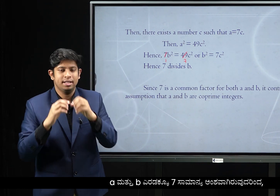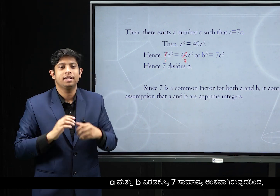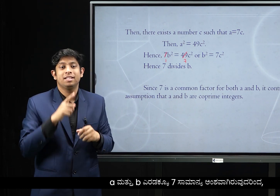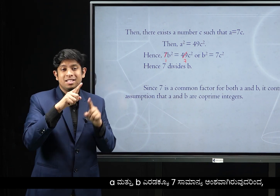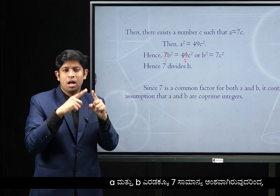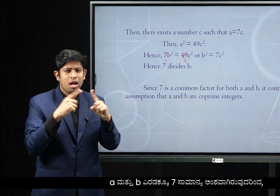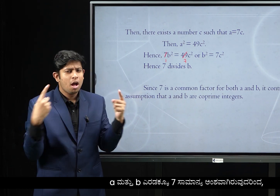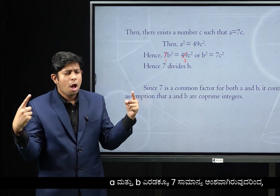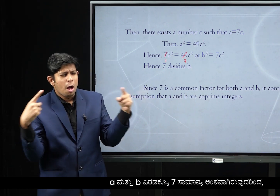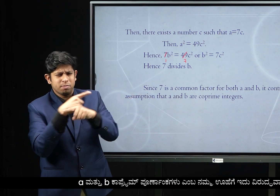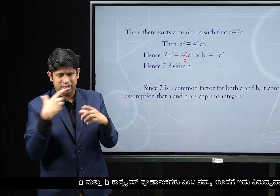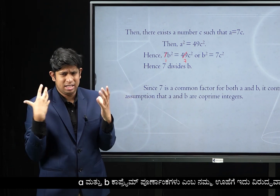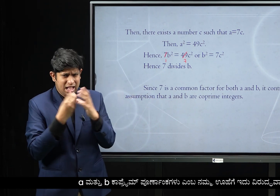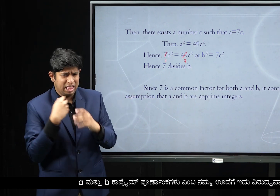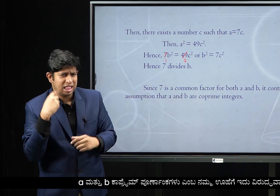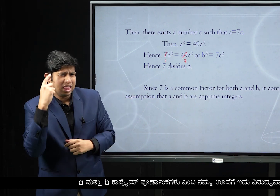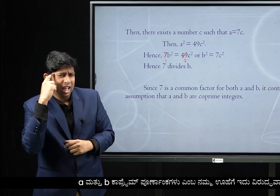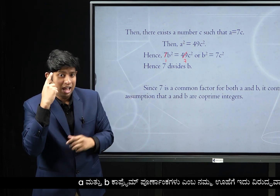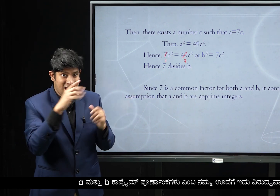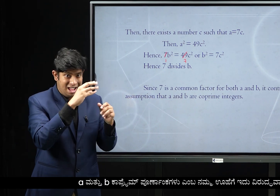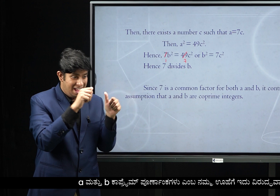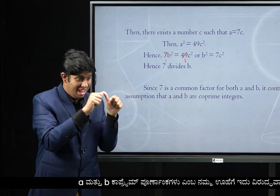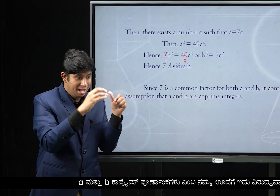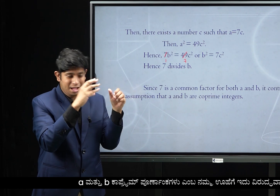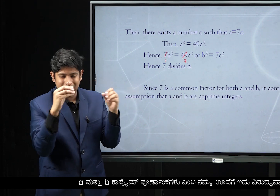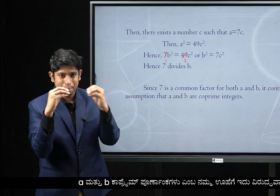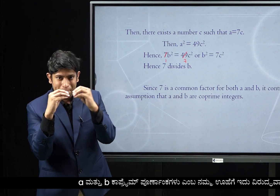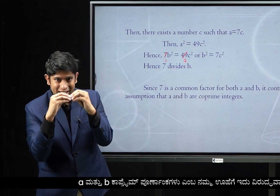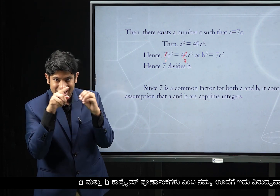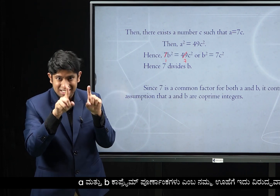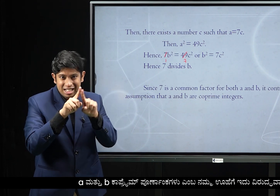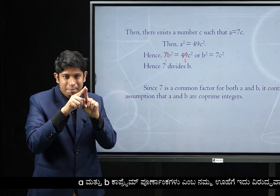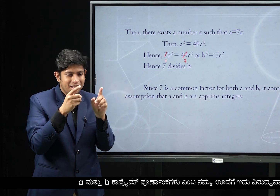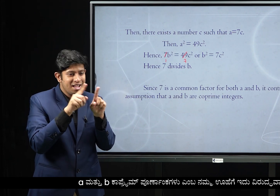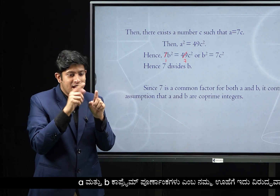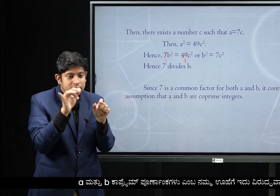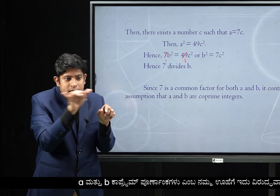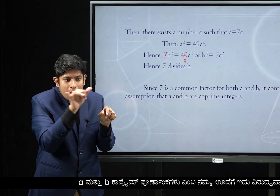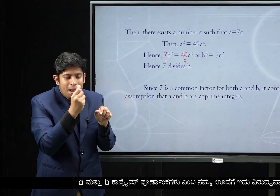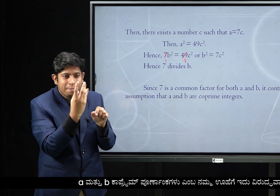B ಕೋಪ್ರೈಮ್ ಪೂರ್ಣಾಂಕಗಳು ಎಂಬ ನಮ್ಮ ಊಹೆಗೆ ಇದು ವಿರುದ್ಧವಾಗಿದೆ.